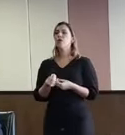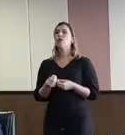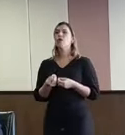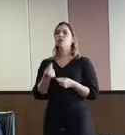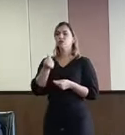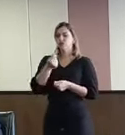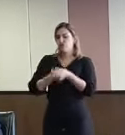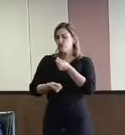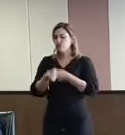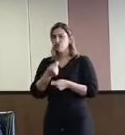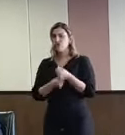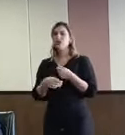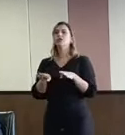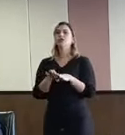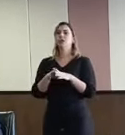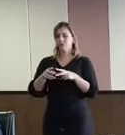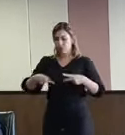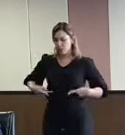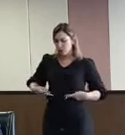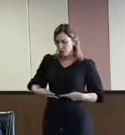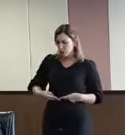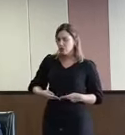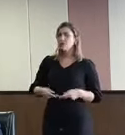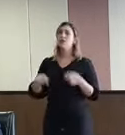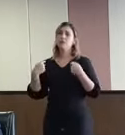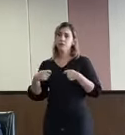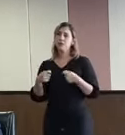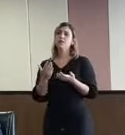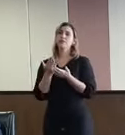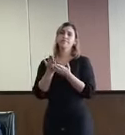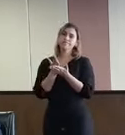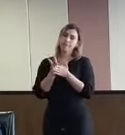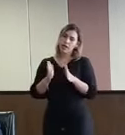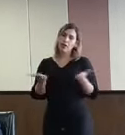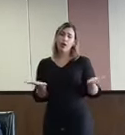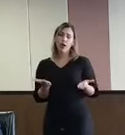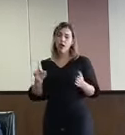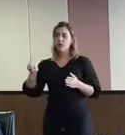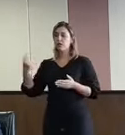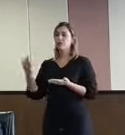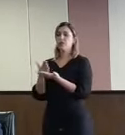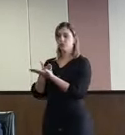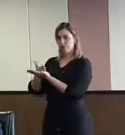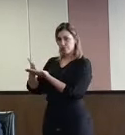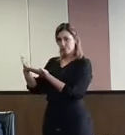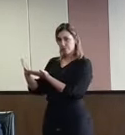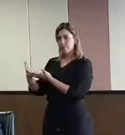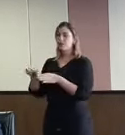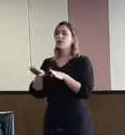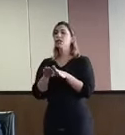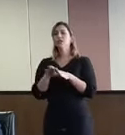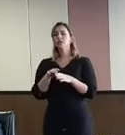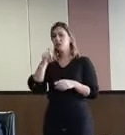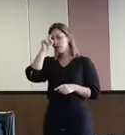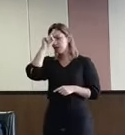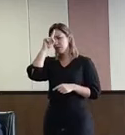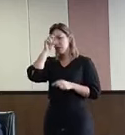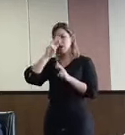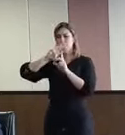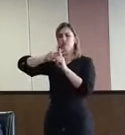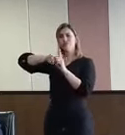produção atrasada das cirurgias eletivas que nós estamos suspendendo. E aí, esse hospital, que triplica a capacidade do